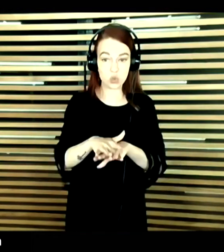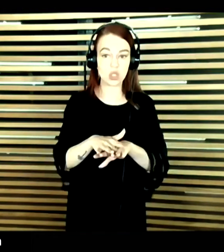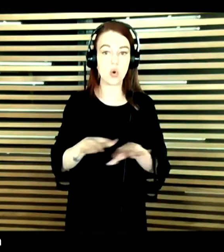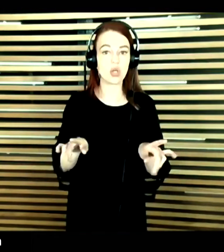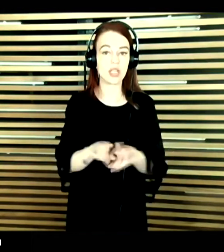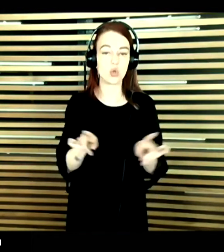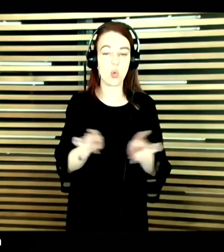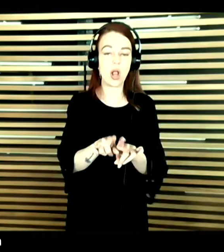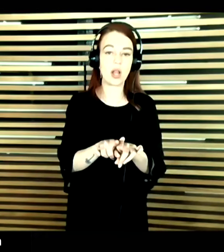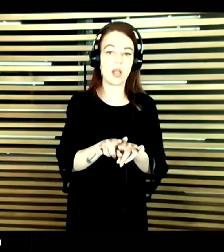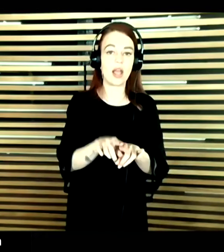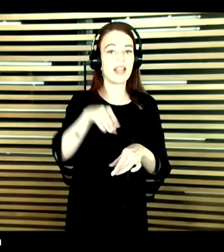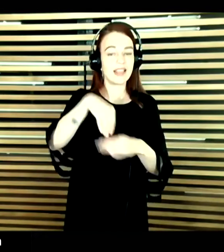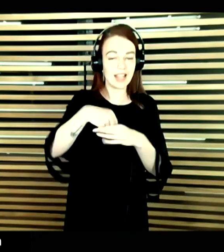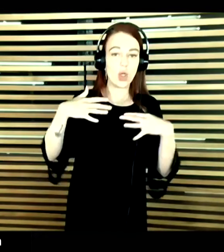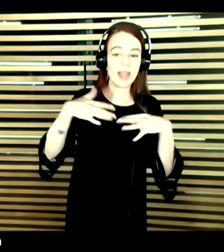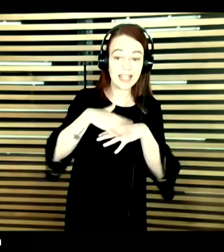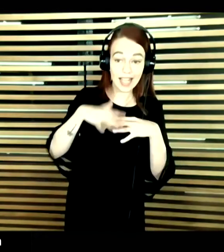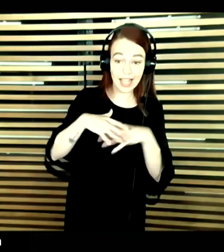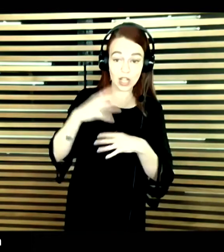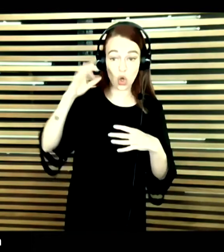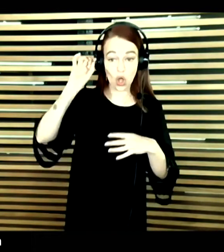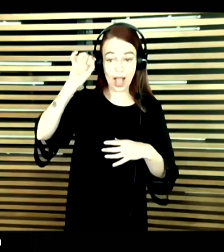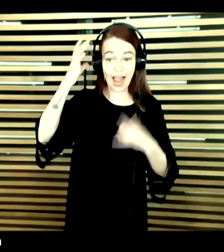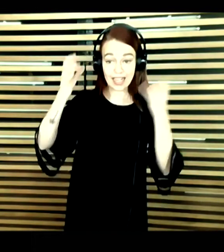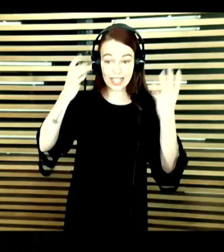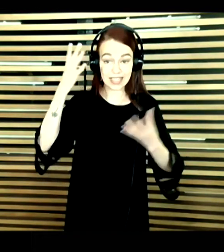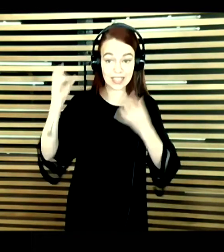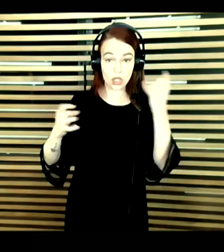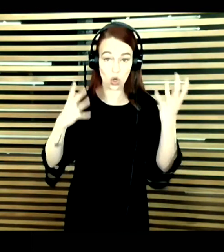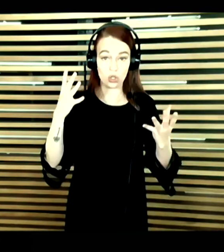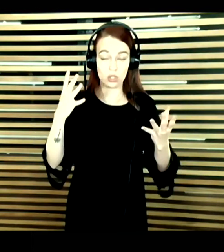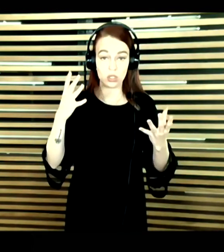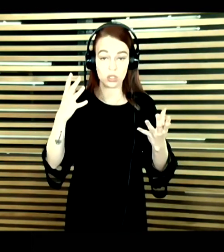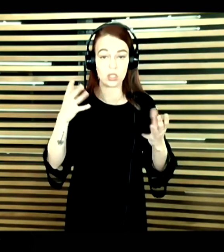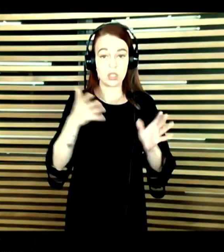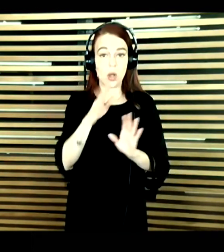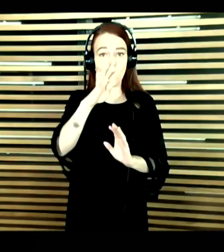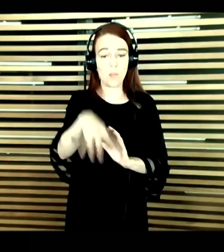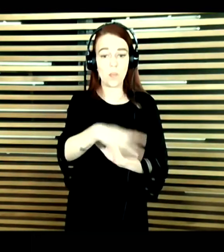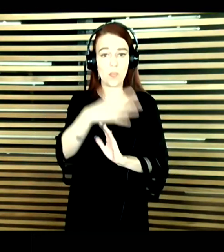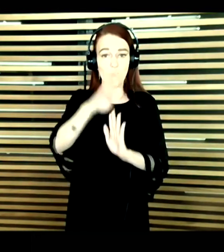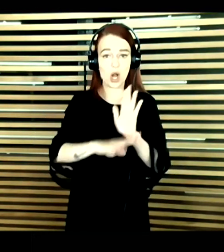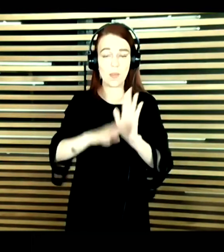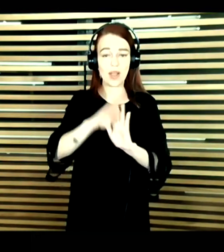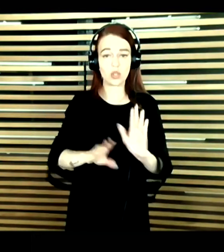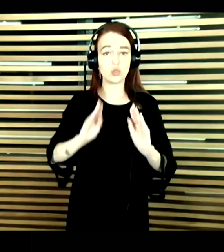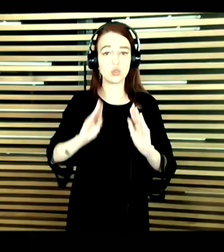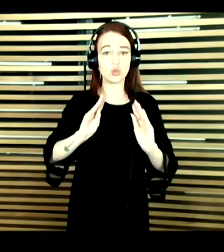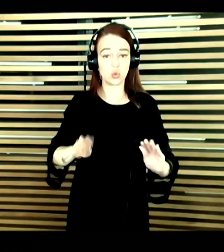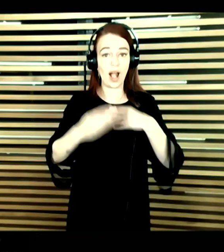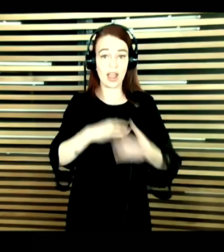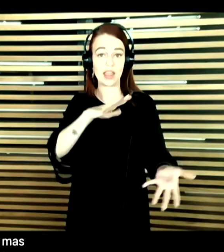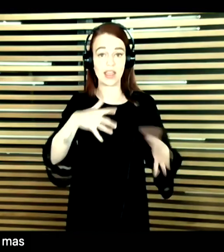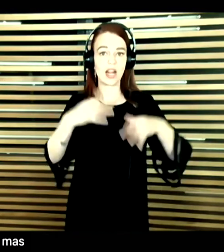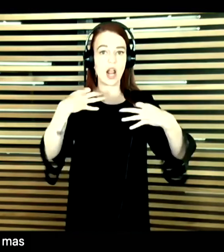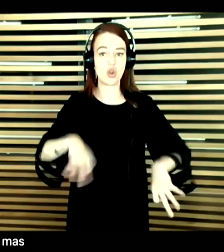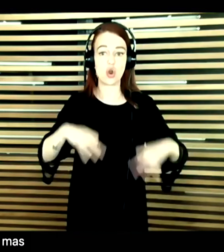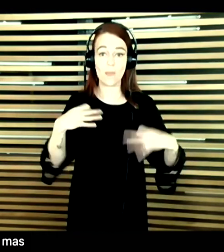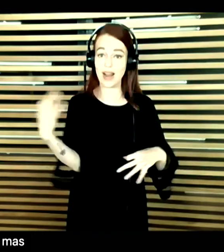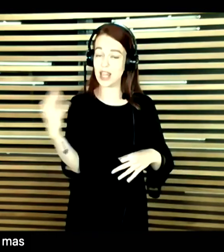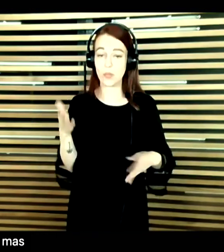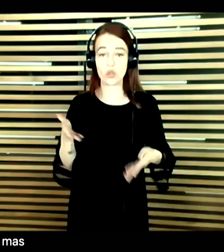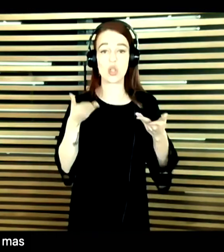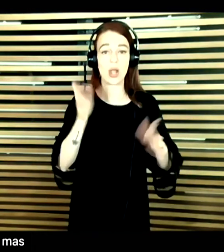tejido artístico y creativo, normalizar su programación y facilitar su viabilidad. La expresión